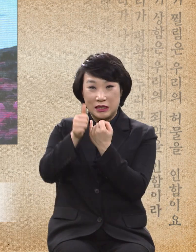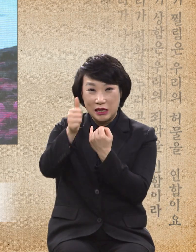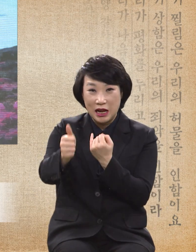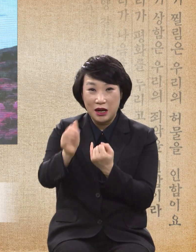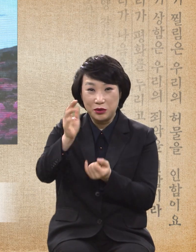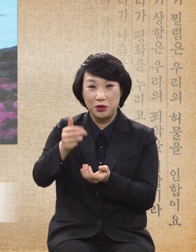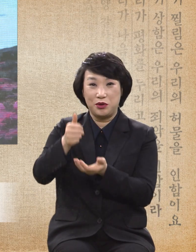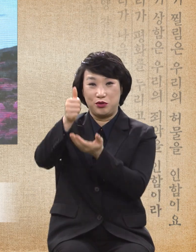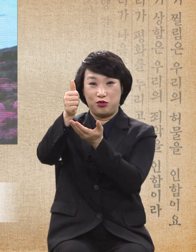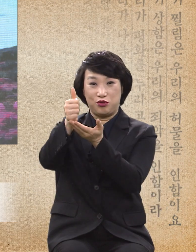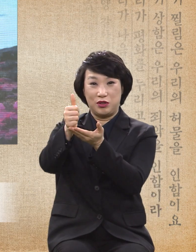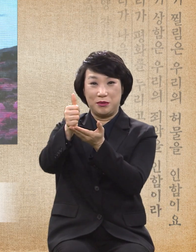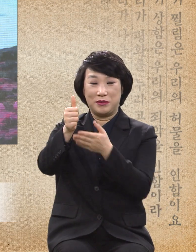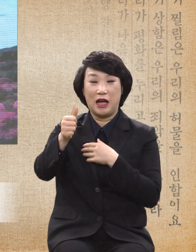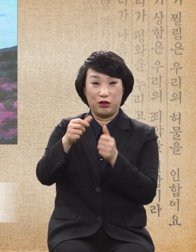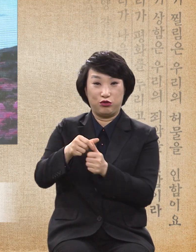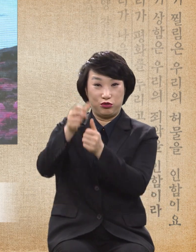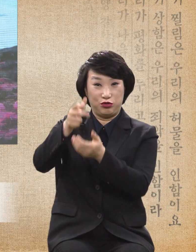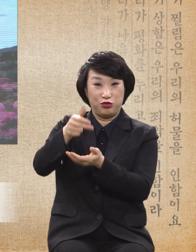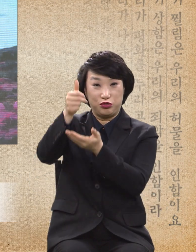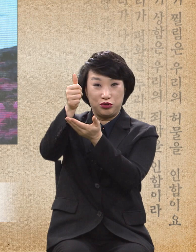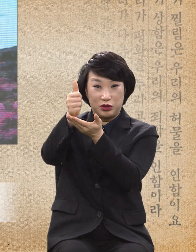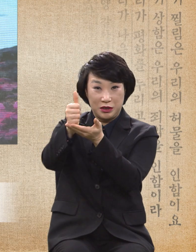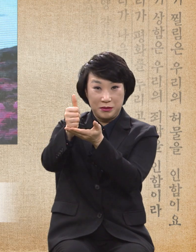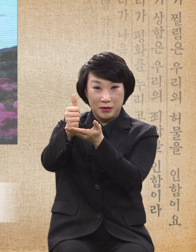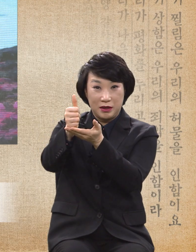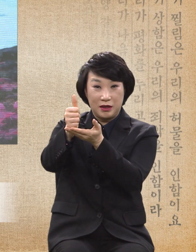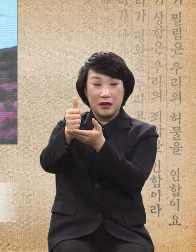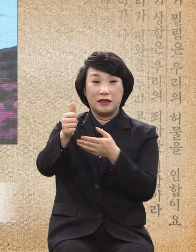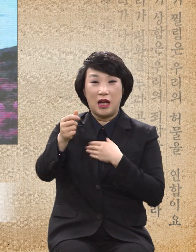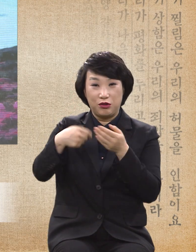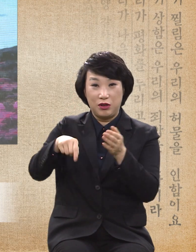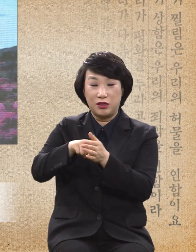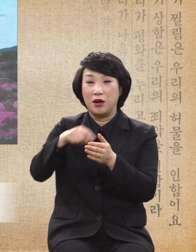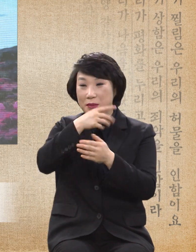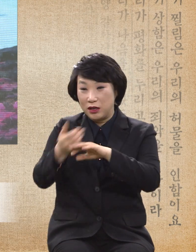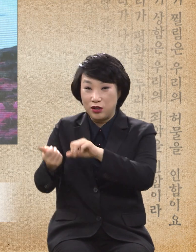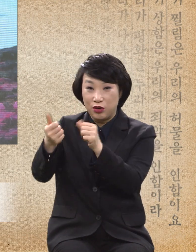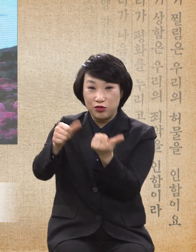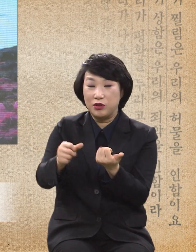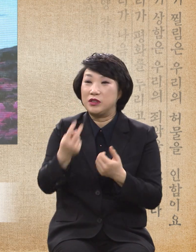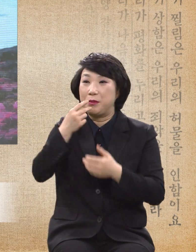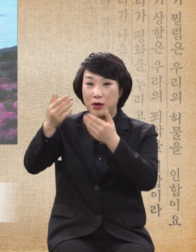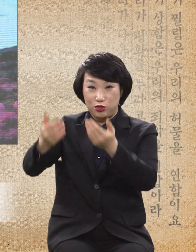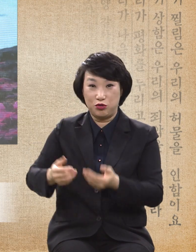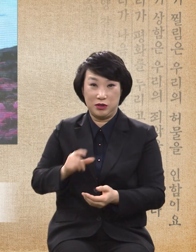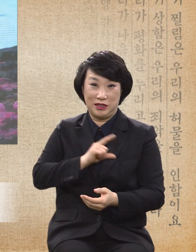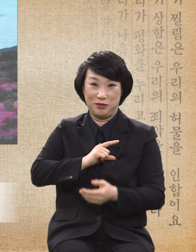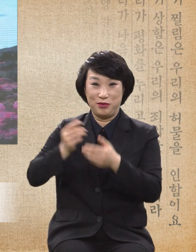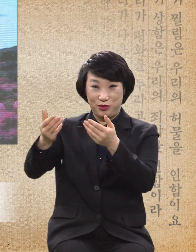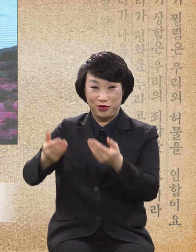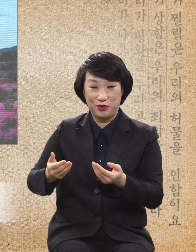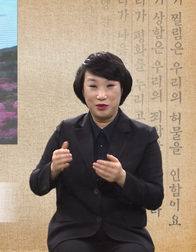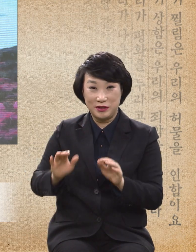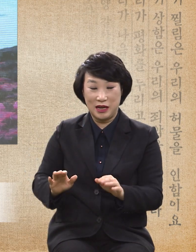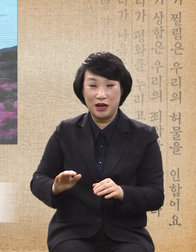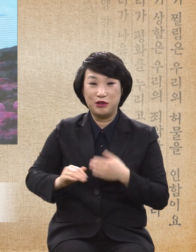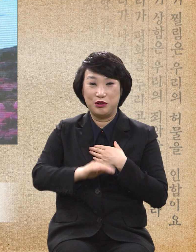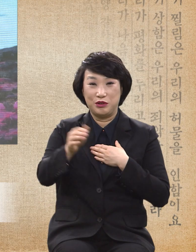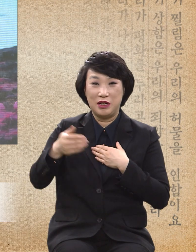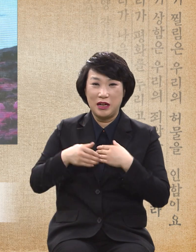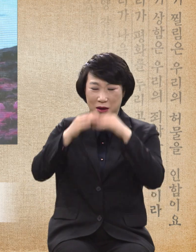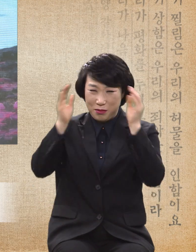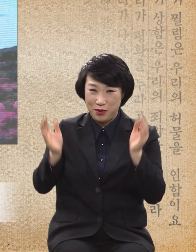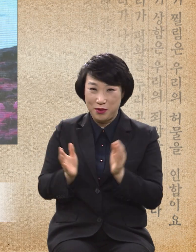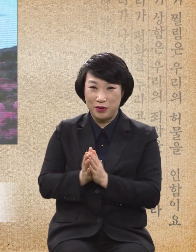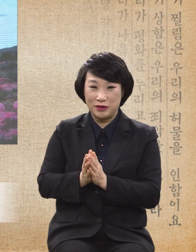신랑이신 주님, 나의 구주이신 주님, 나 위에 죽어주시고 생명 주시고 이름까지 주시고 우리에게